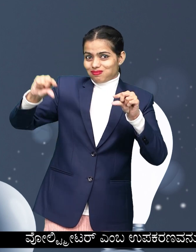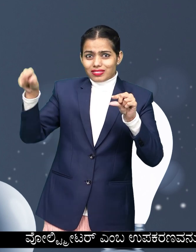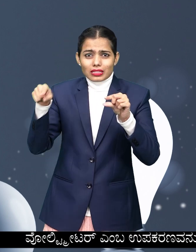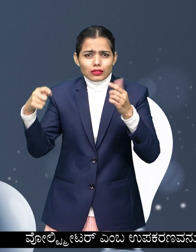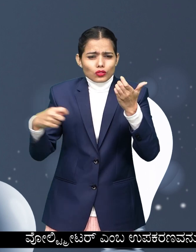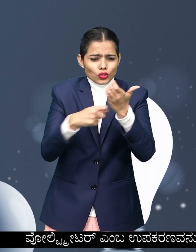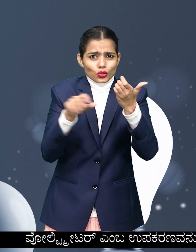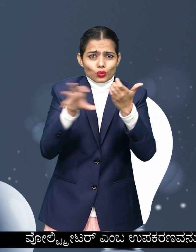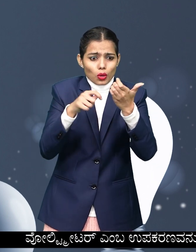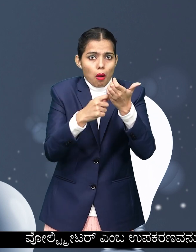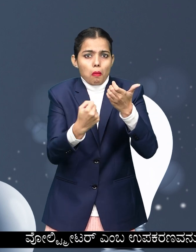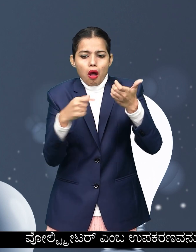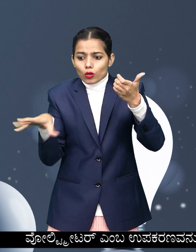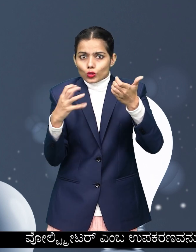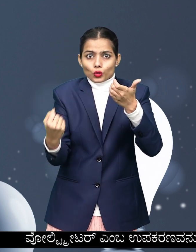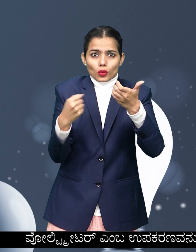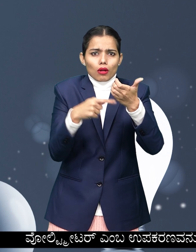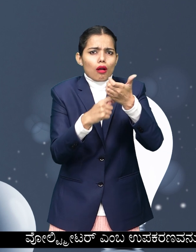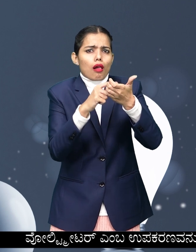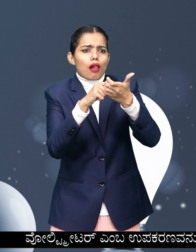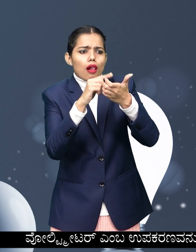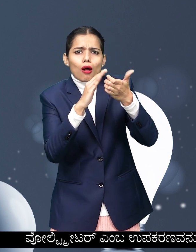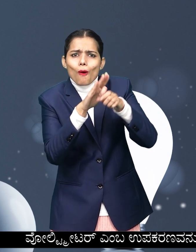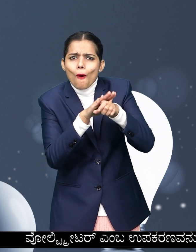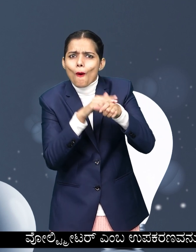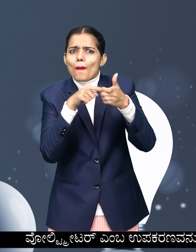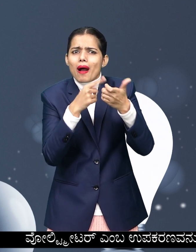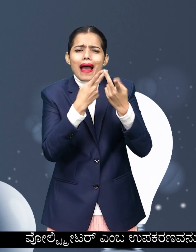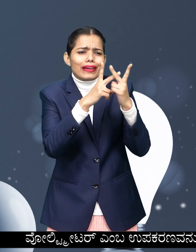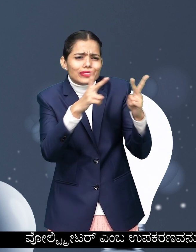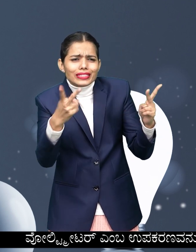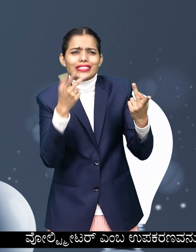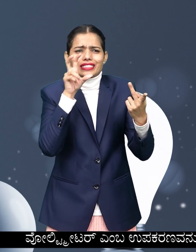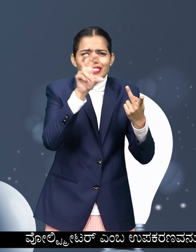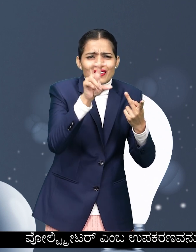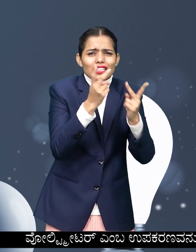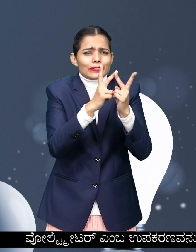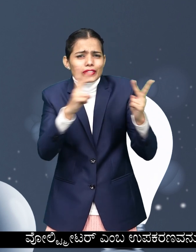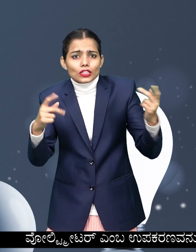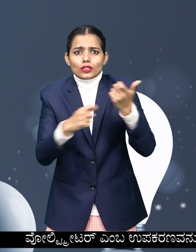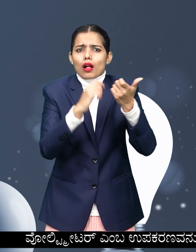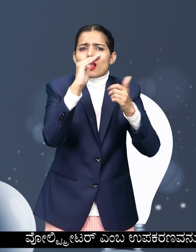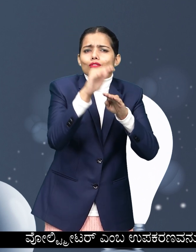ವೋಲ್ಮೀಟರ್ ಎಂಬ ಉಪಕರಣವನ್ನು ಬಳಸಿಕೊಂಡು ಸಂಭಾವ್ಯ ವ್ಯತ್ಯಾಸವನ್ನು ಅಳೆಯಲಾಗುತ್ತದೆ.